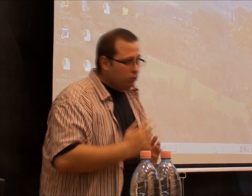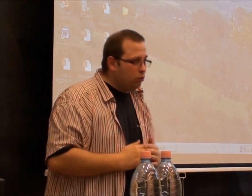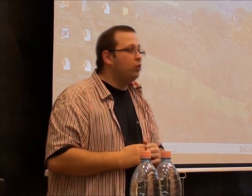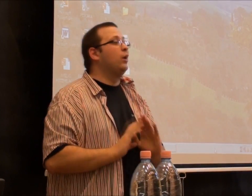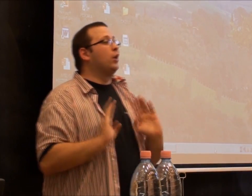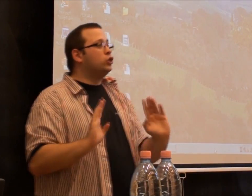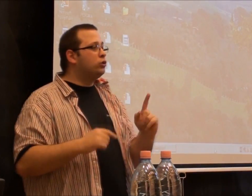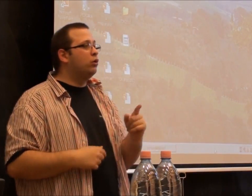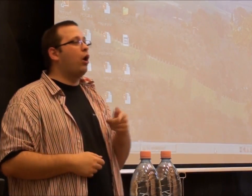használni.